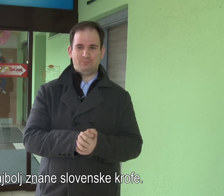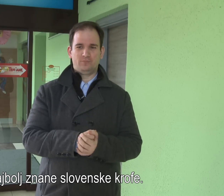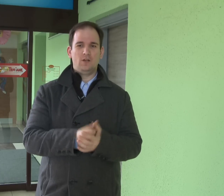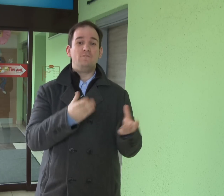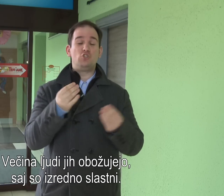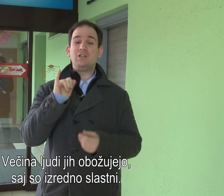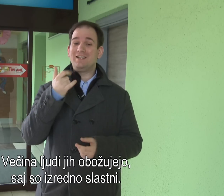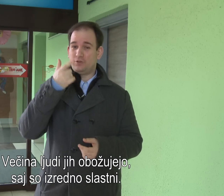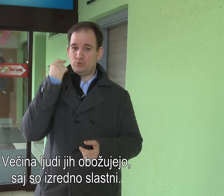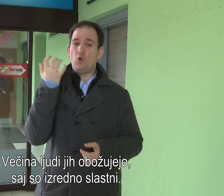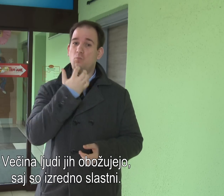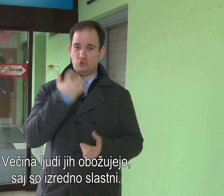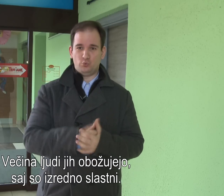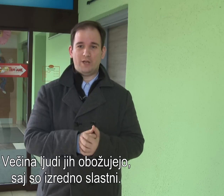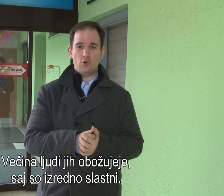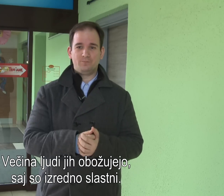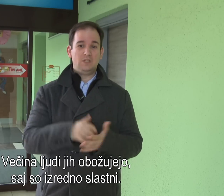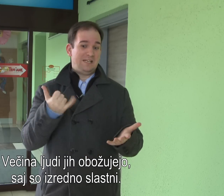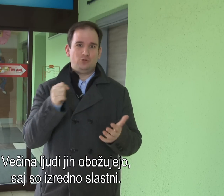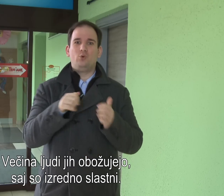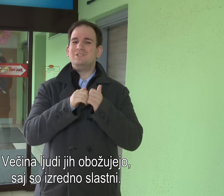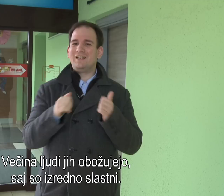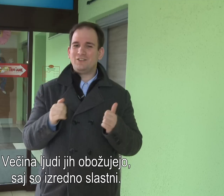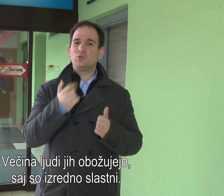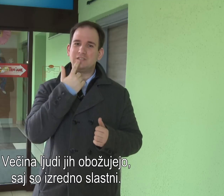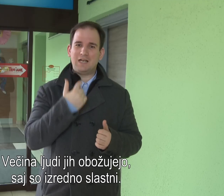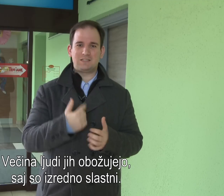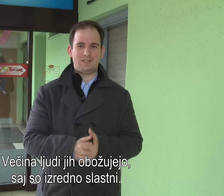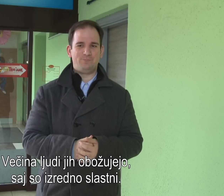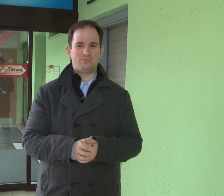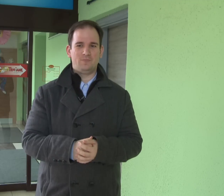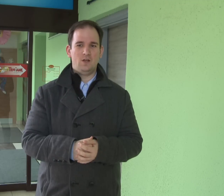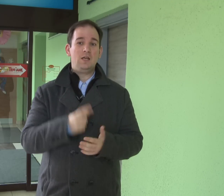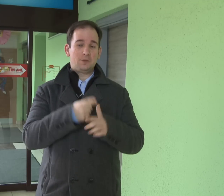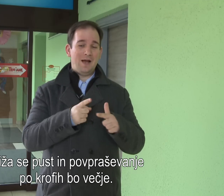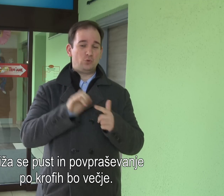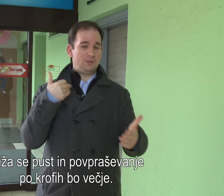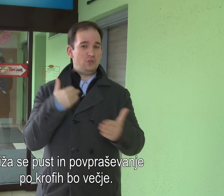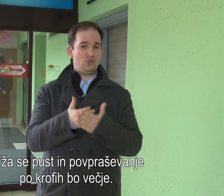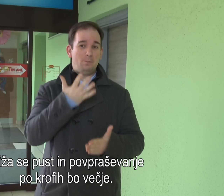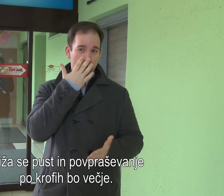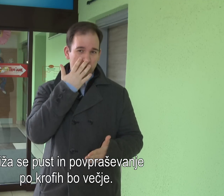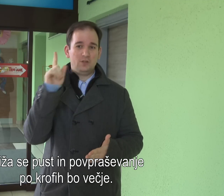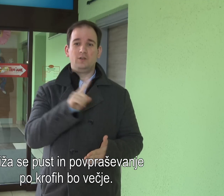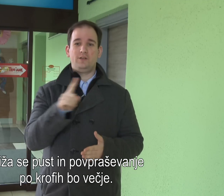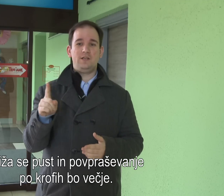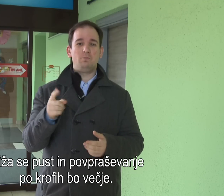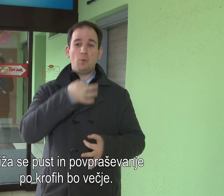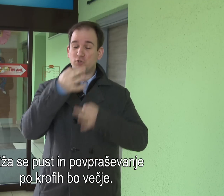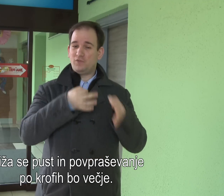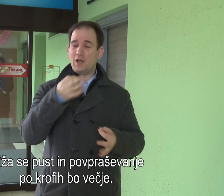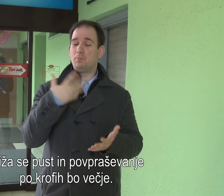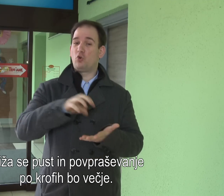krofe. Večina jih ljudi obožujejo, saj so izredno slastni. Kmalu se bliža pust